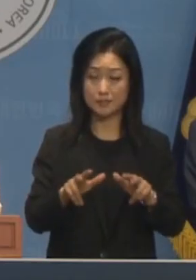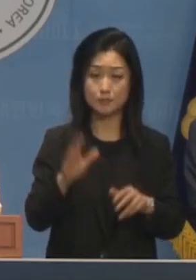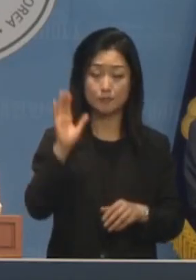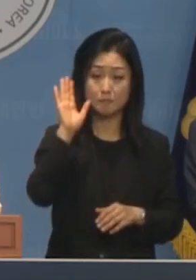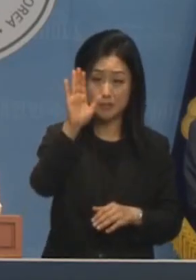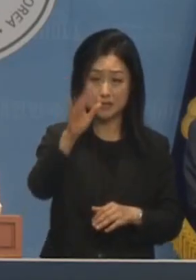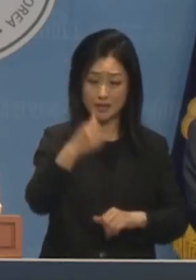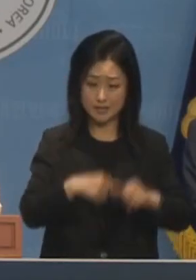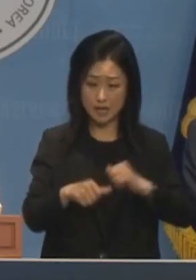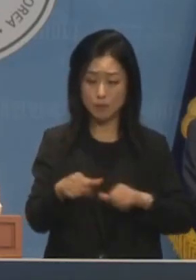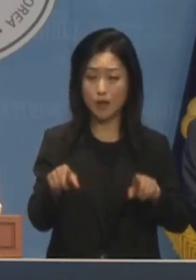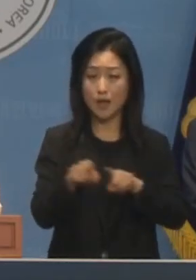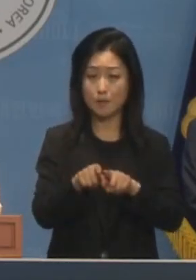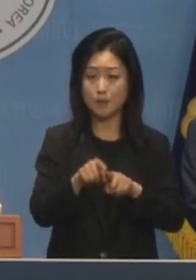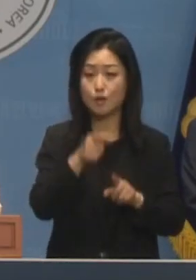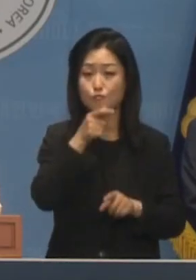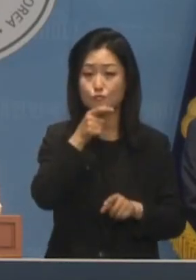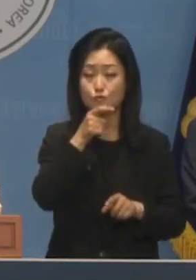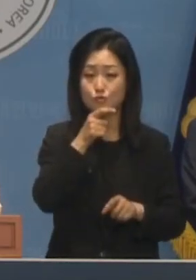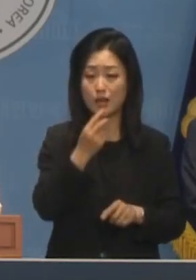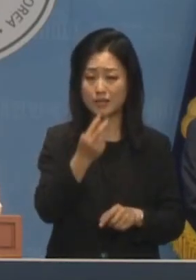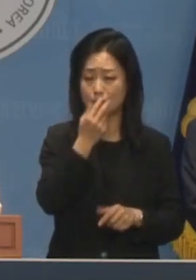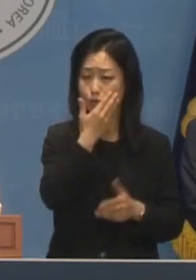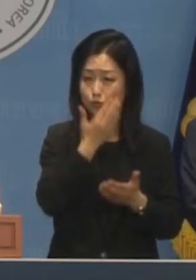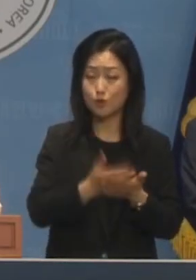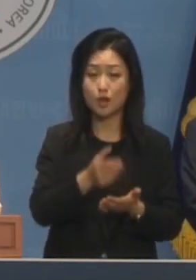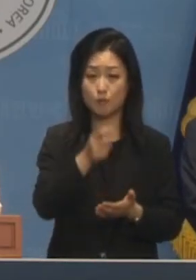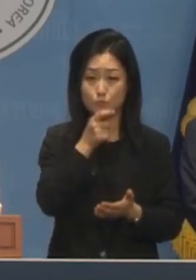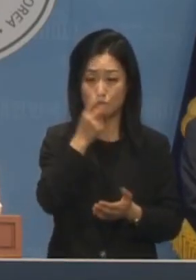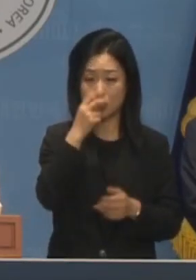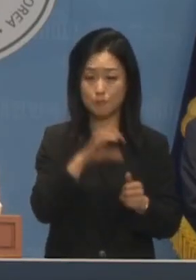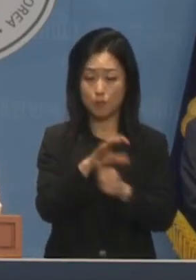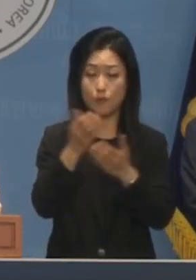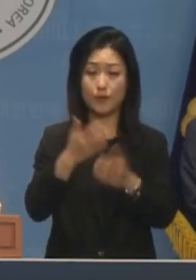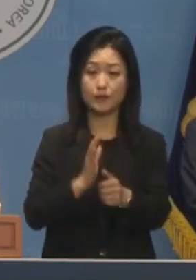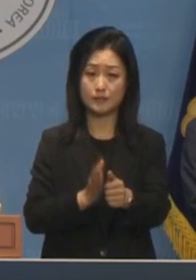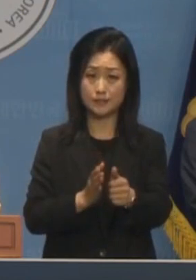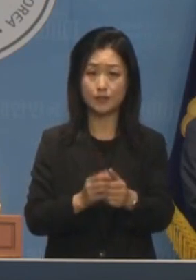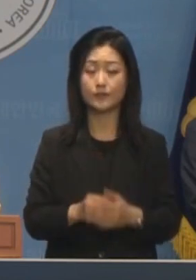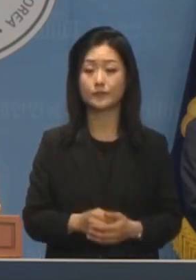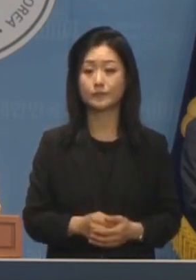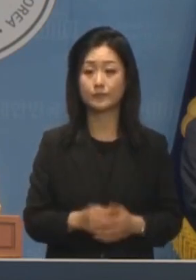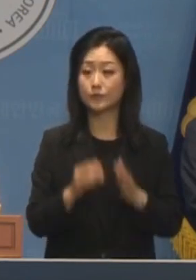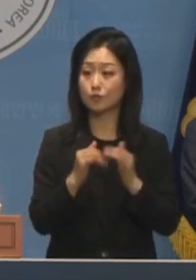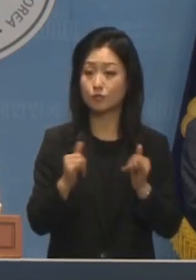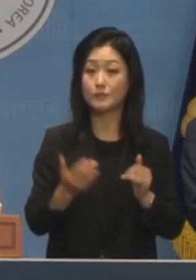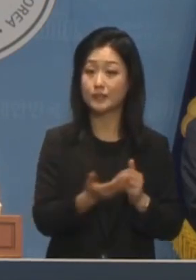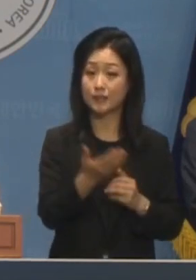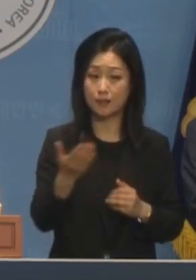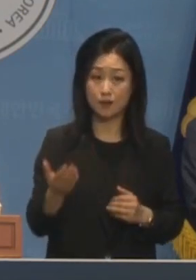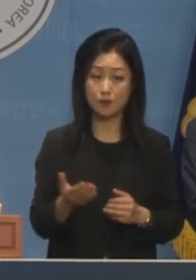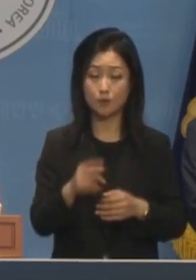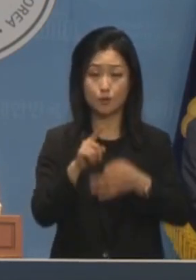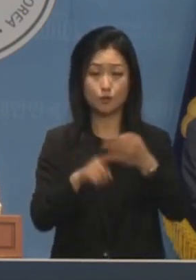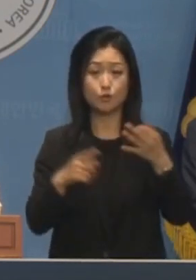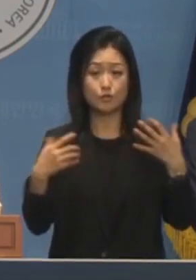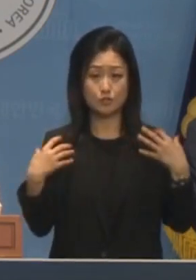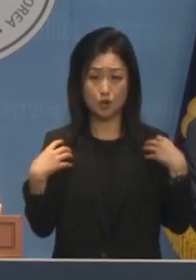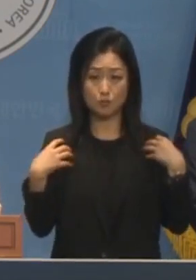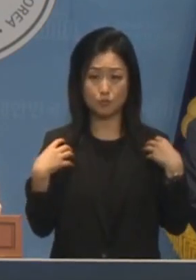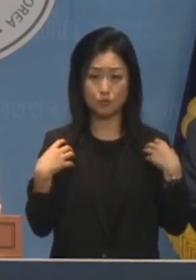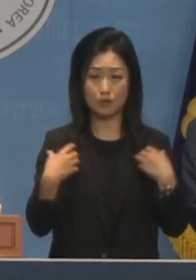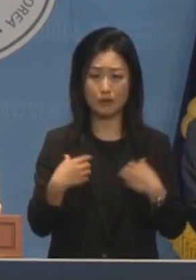세대가 살아갈 생명수를 지킬 방법을 마련해야 합니다. 우리 국민들은 윤석열